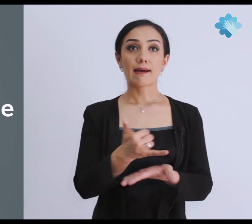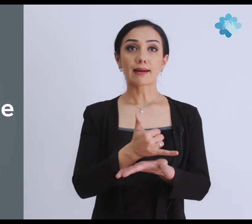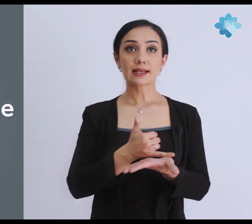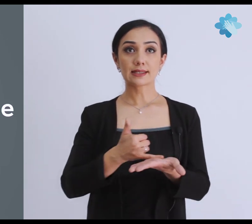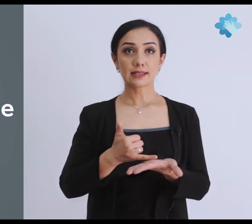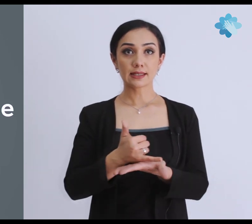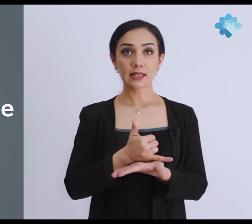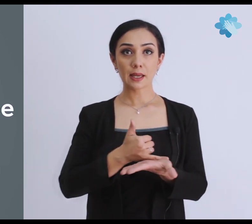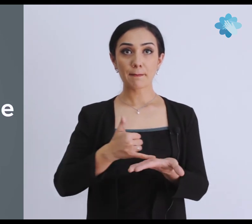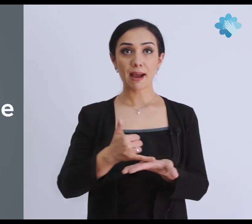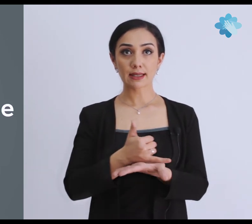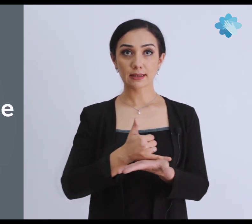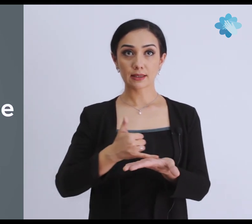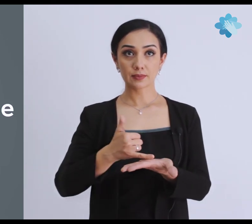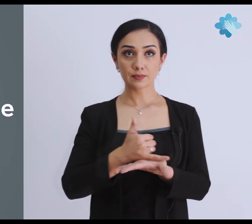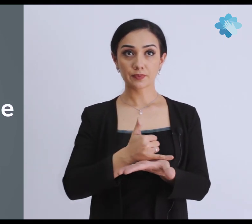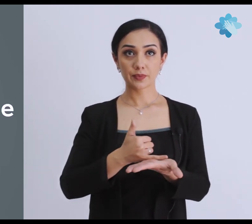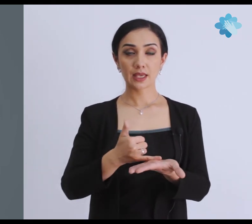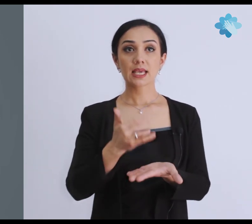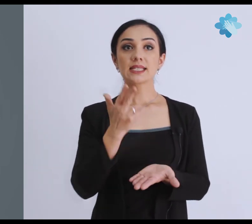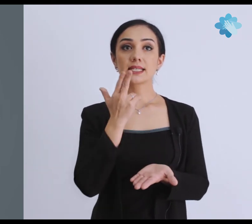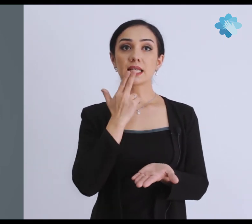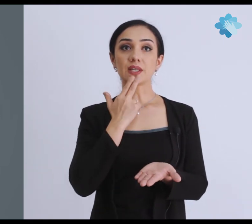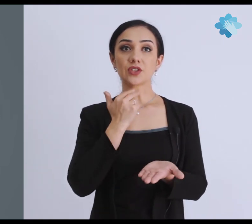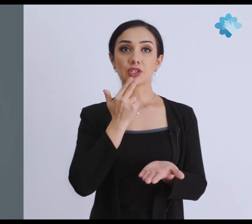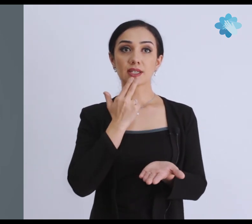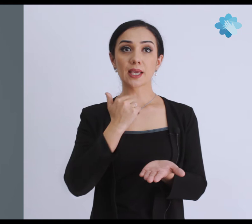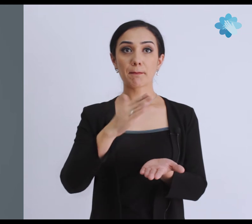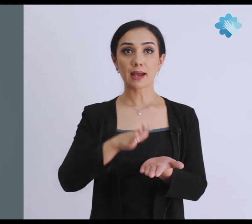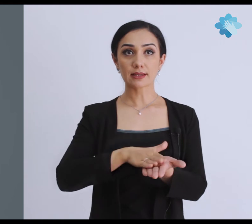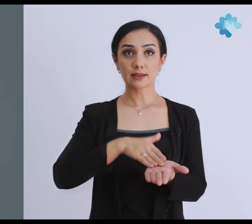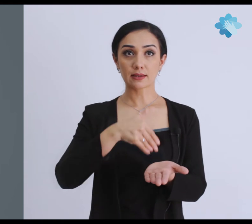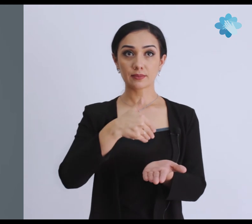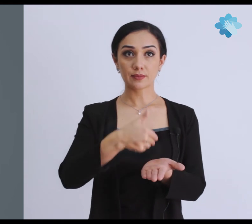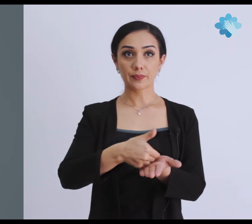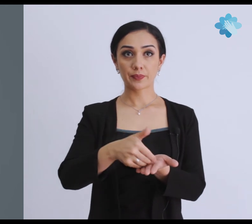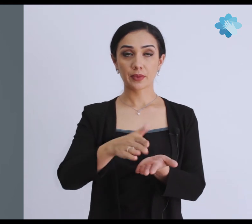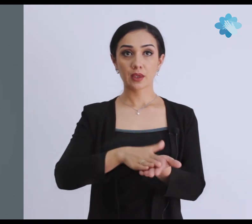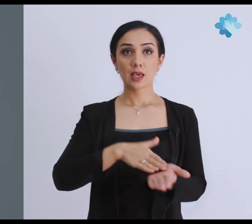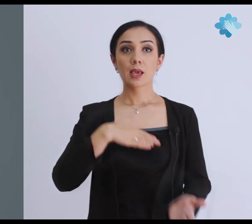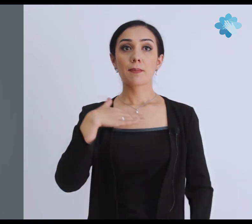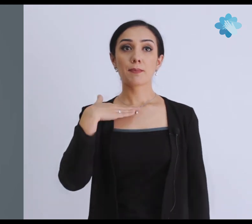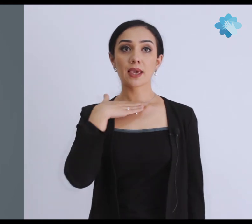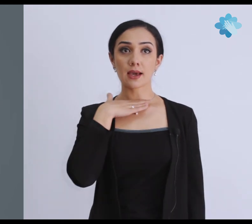растительное масло сливочное масло мясо